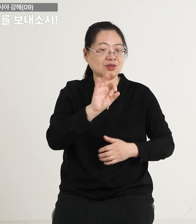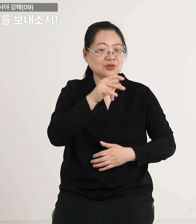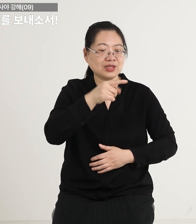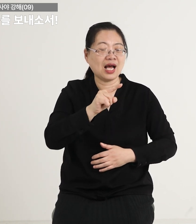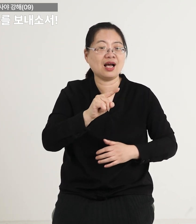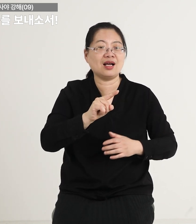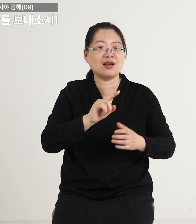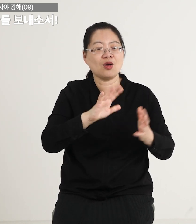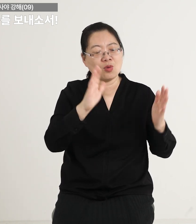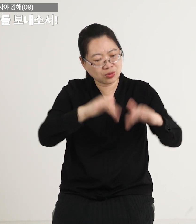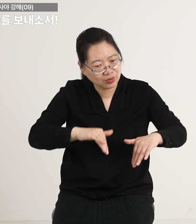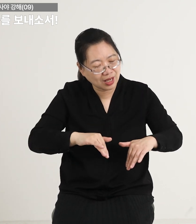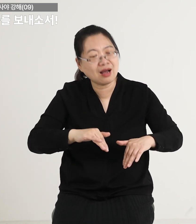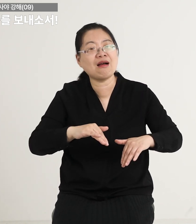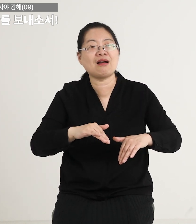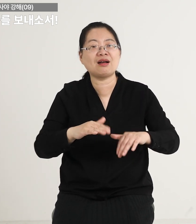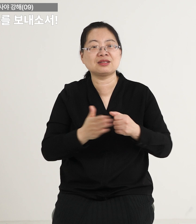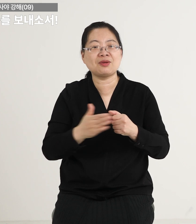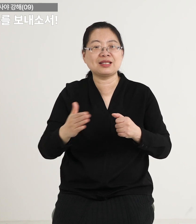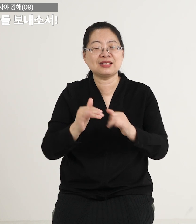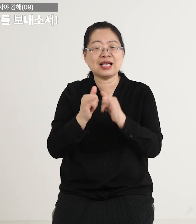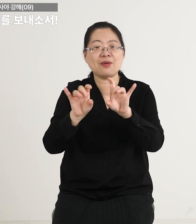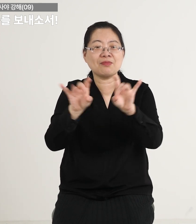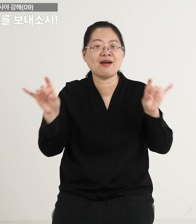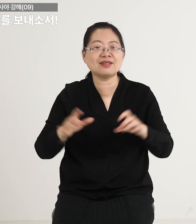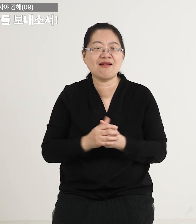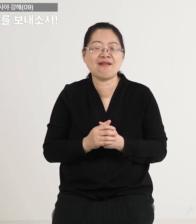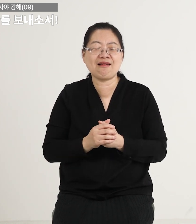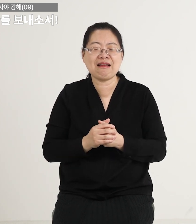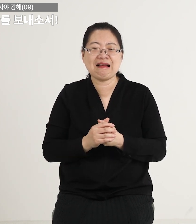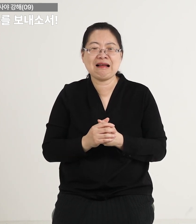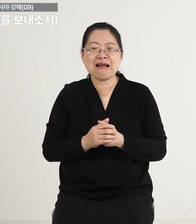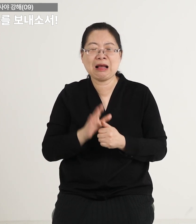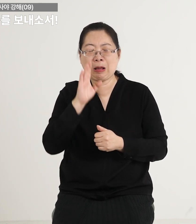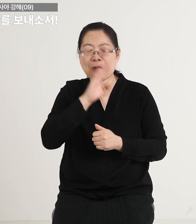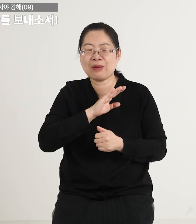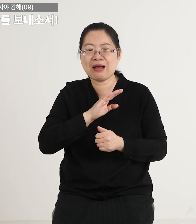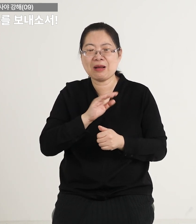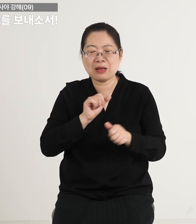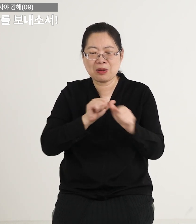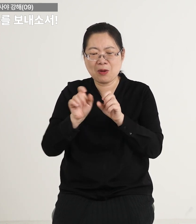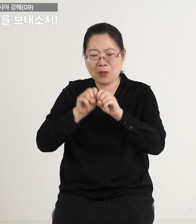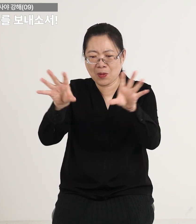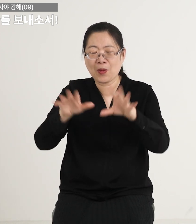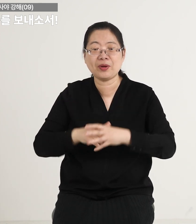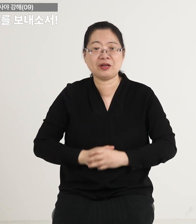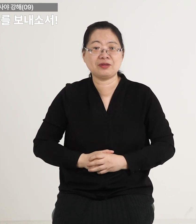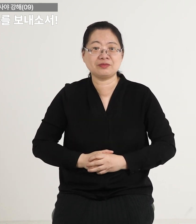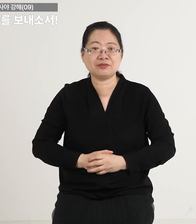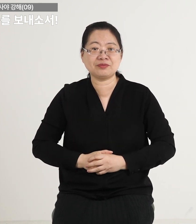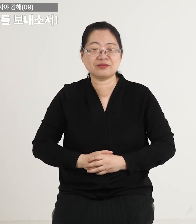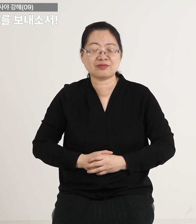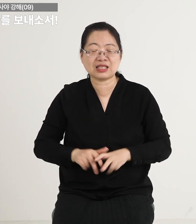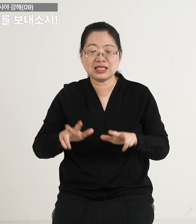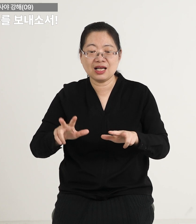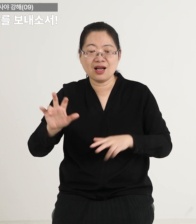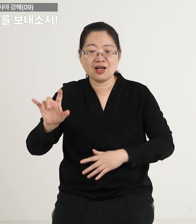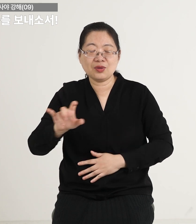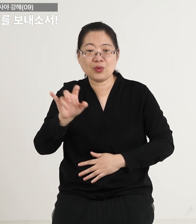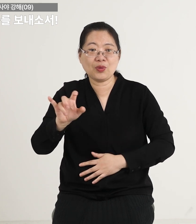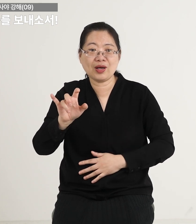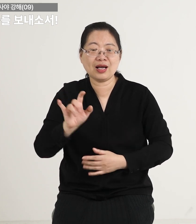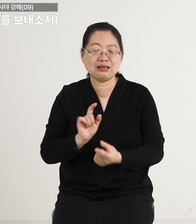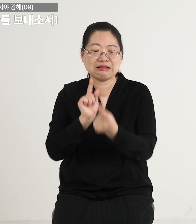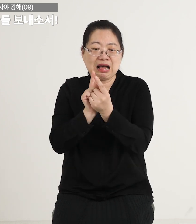가진 자마다 흉흉한 소문을 쏟아냈어요. 코로나가 탁 터질 때 젊은